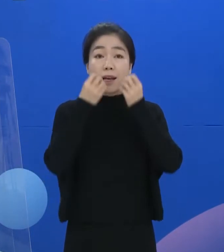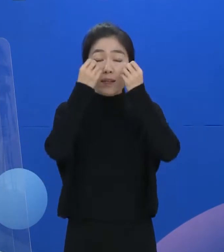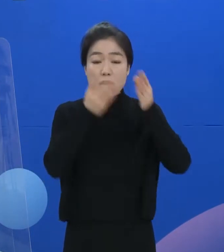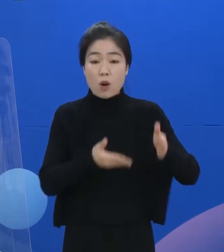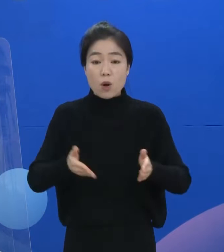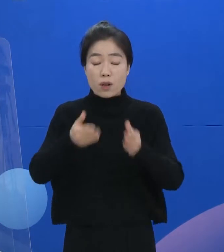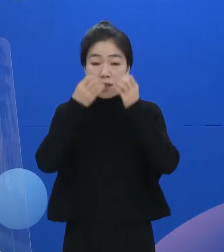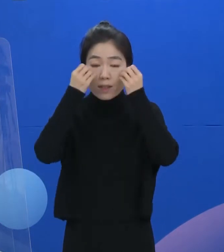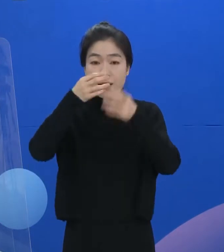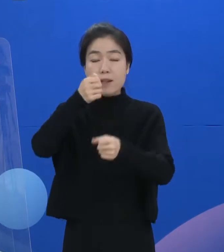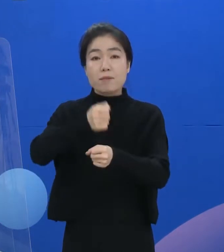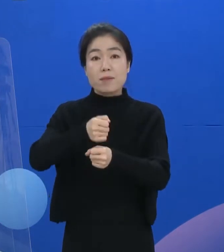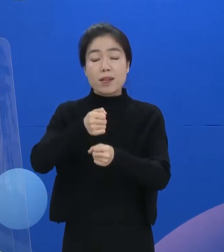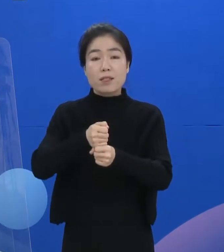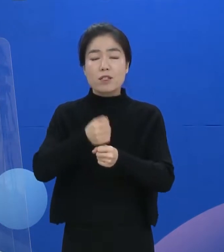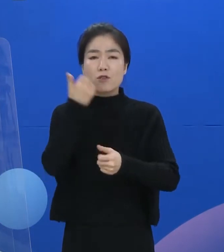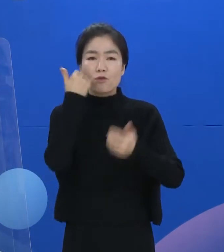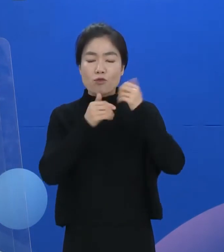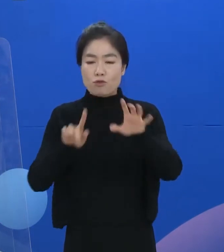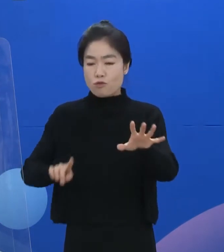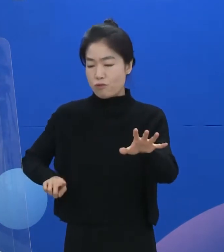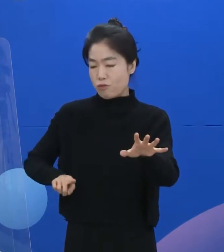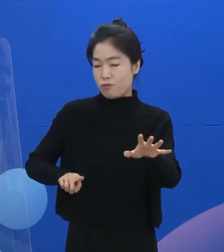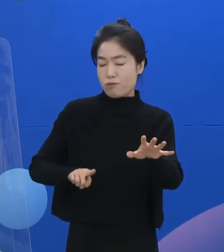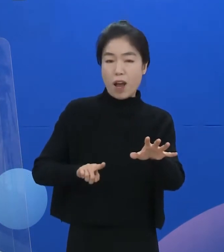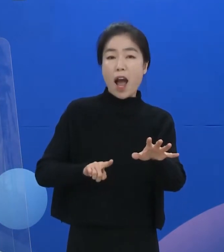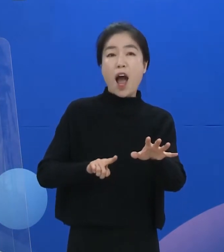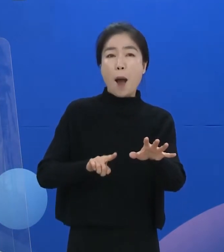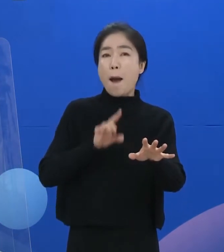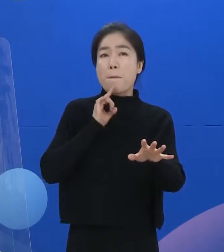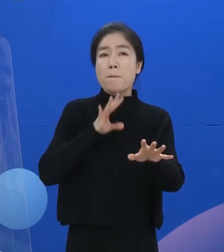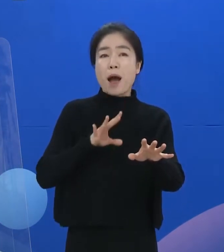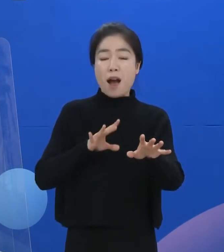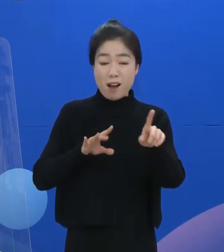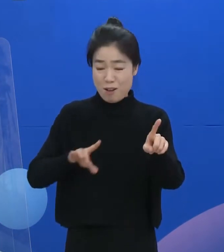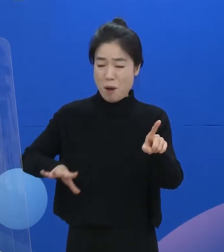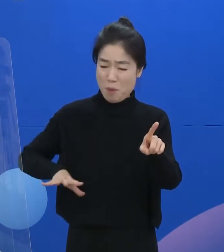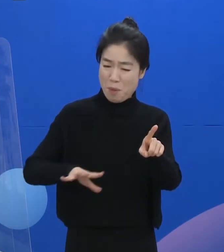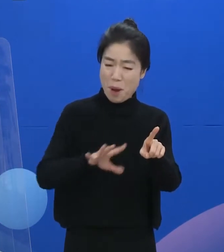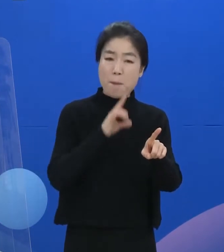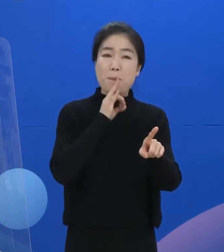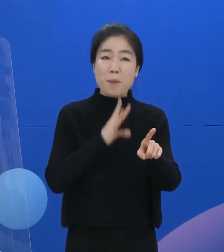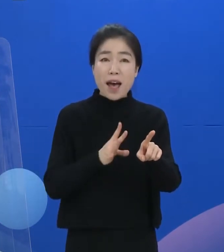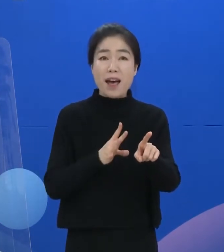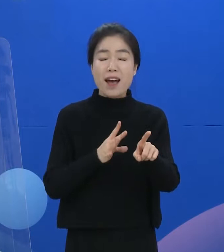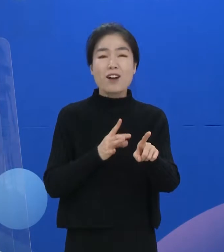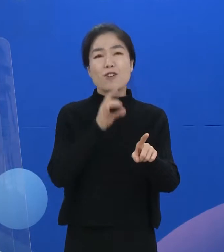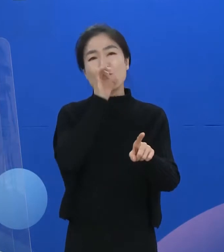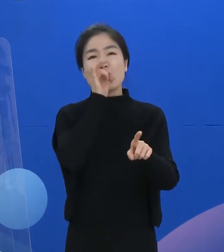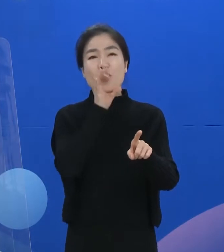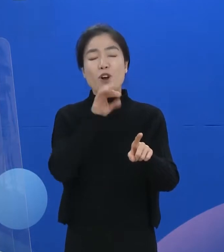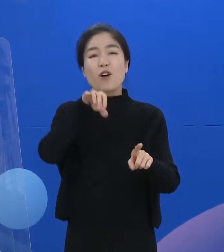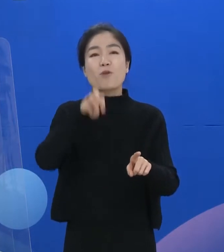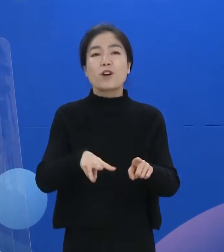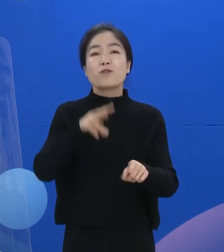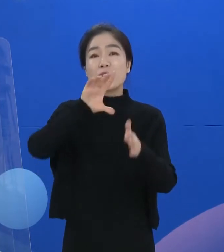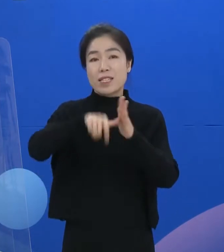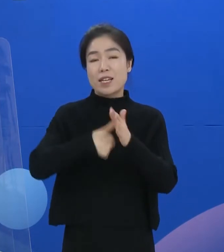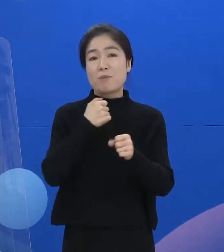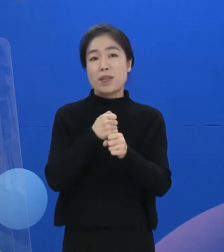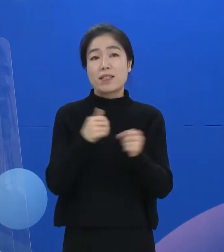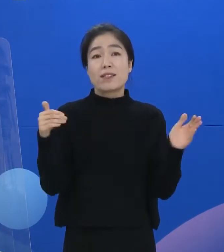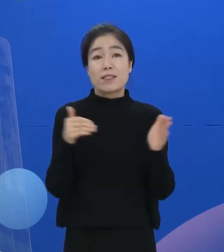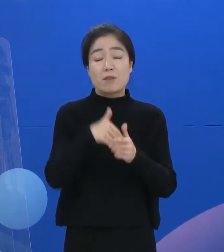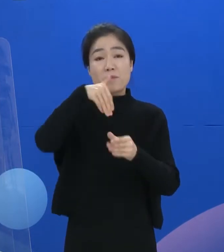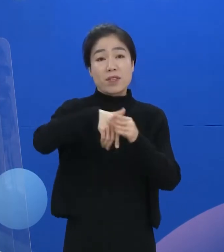응변창신에 자세로 변화에 한 발 앞서 선도적으로 새로운 길을 개척해 그 누구도 따라올 수